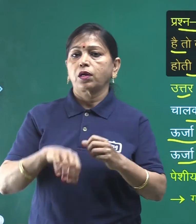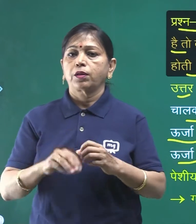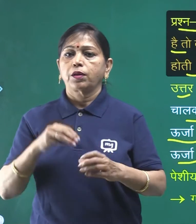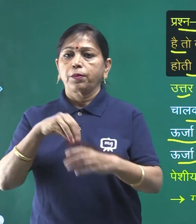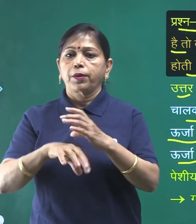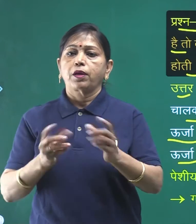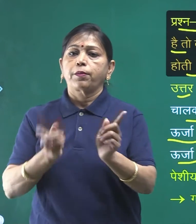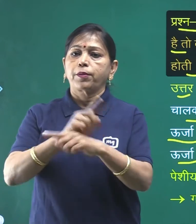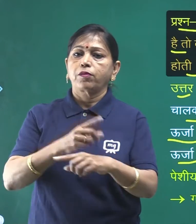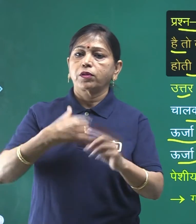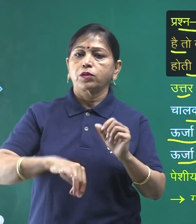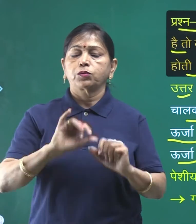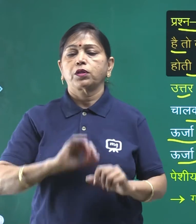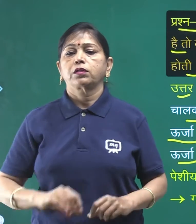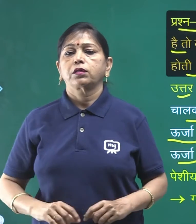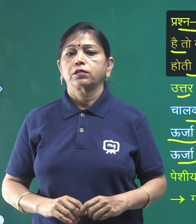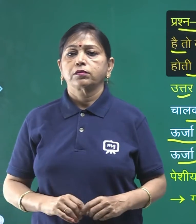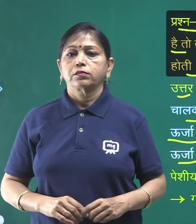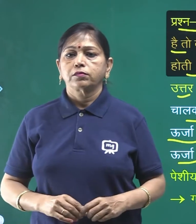परिवर्तित हो जाती है।